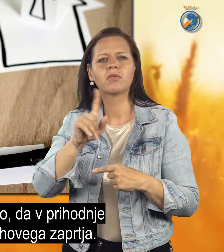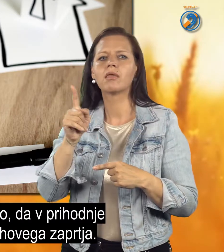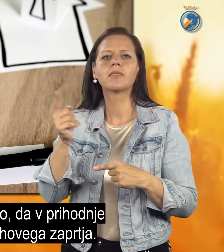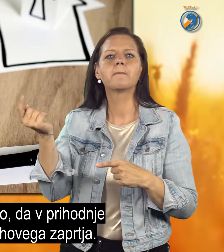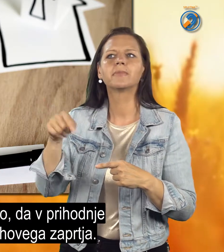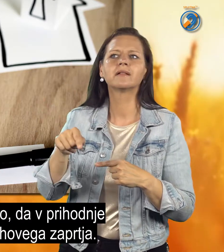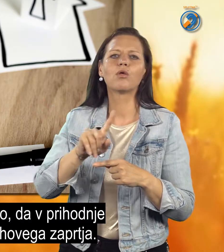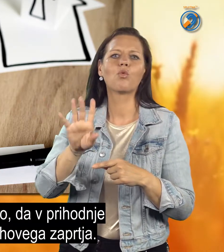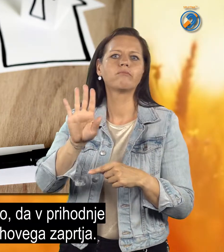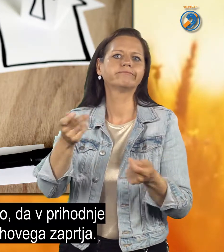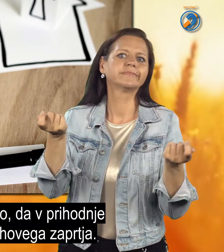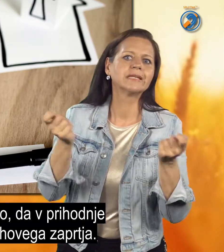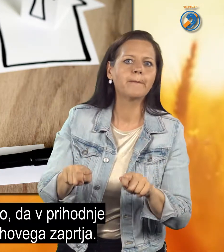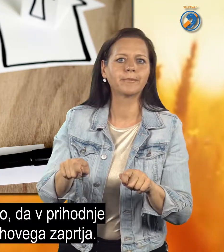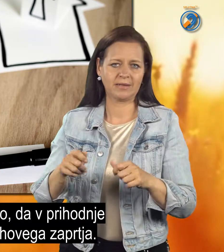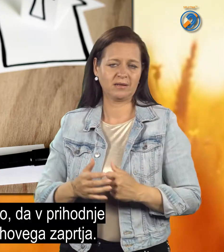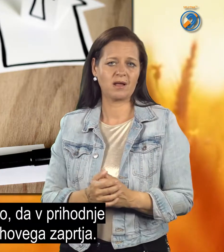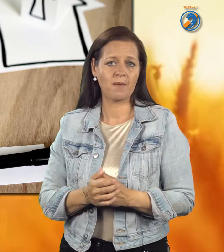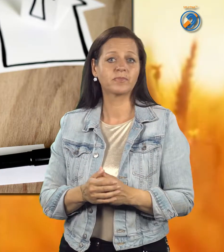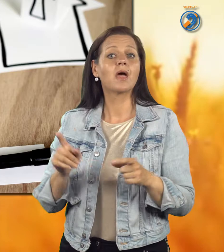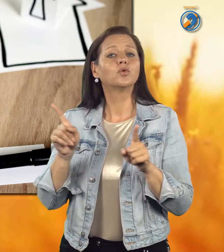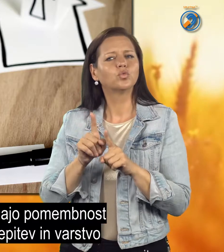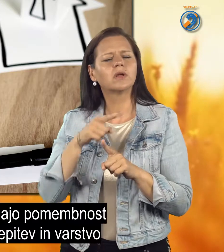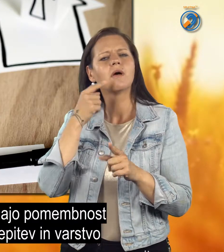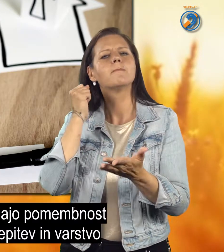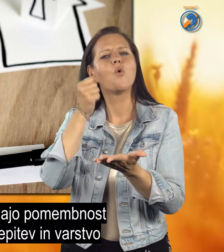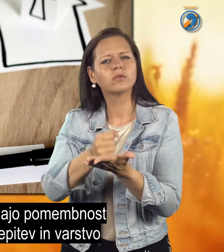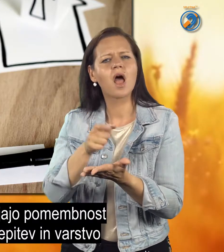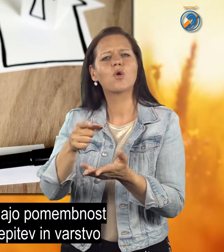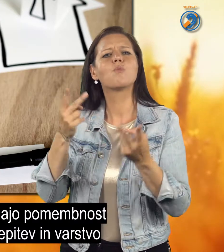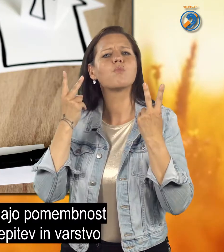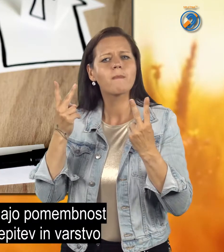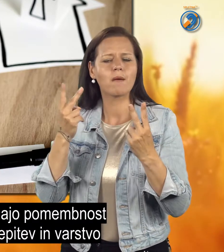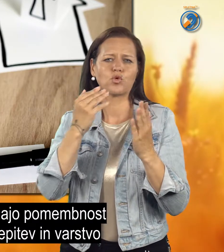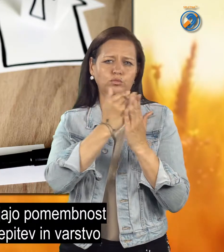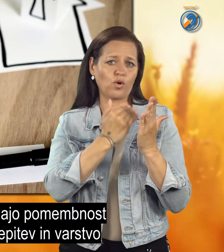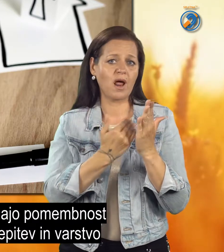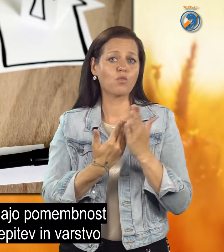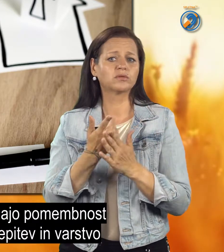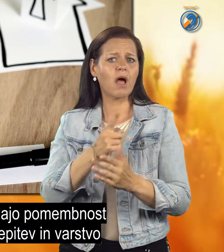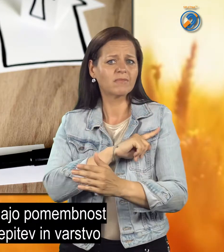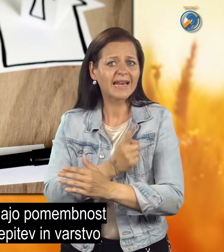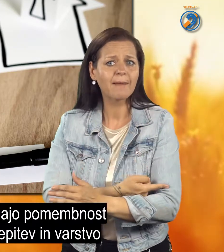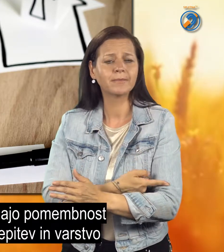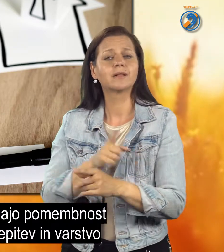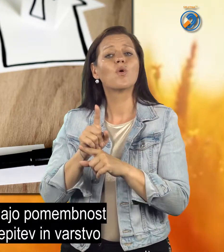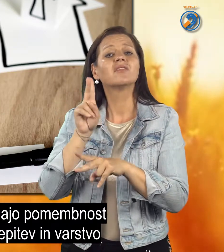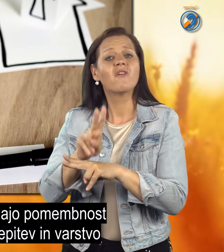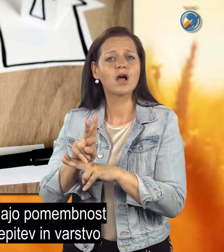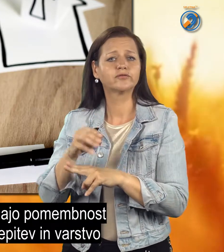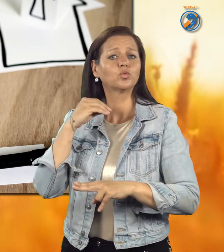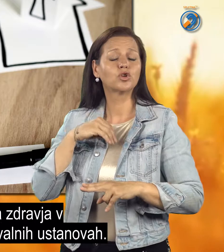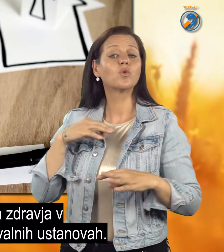ne prihaja do njihovega zaprtja. Prav tako poudarjajo pomembnost programov za krepitev in